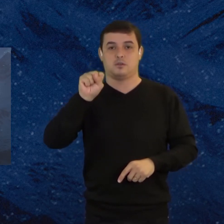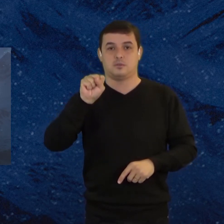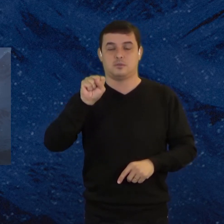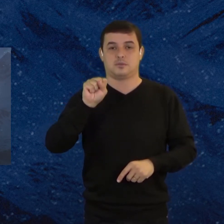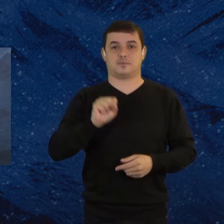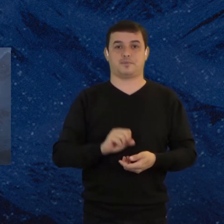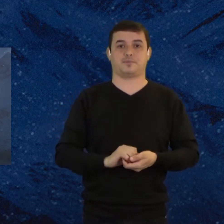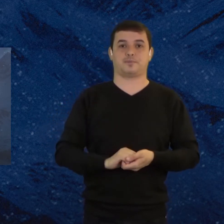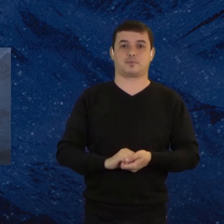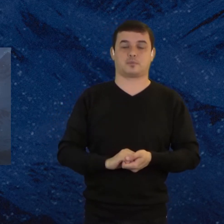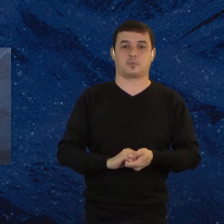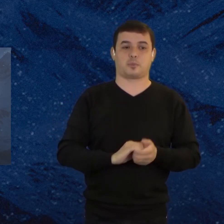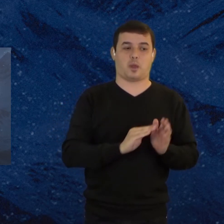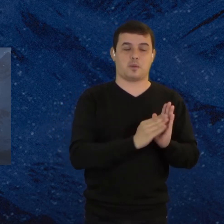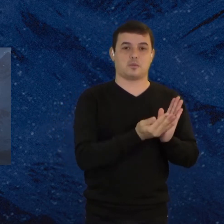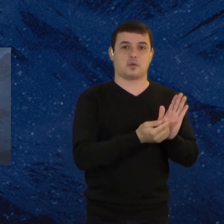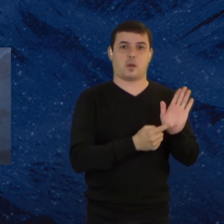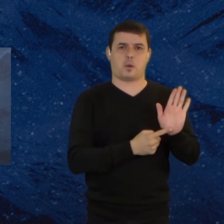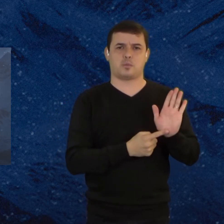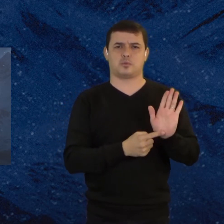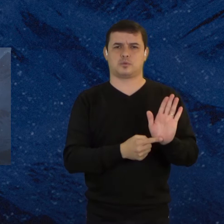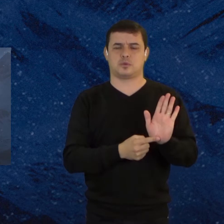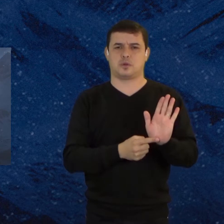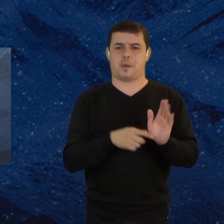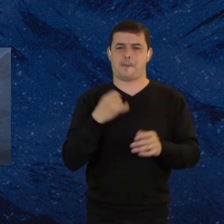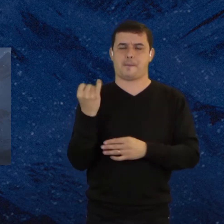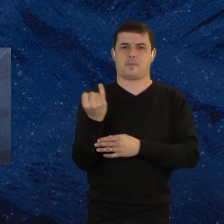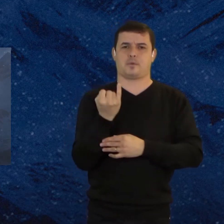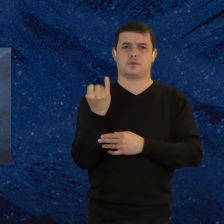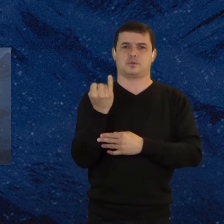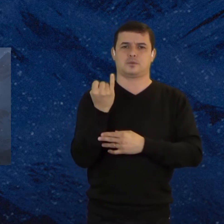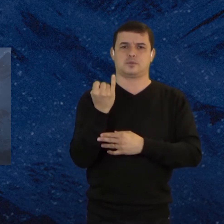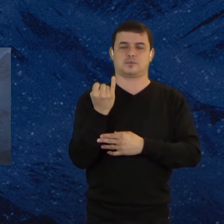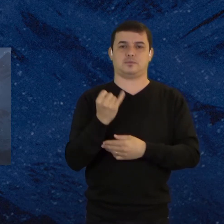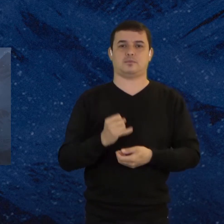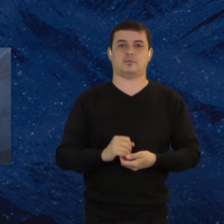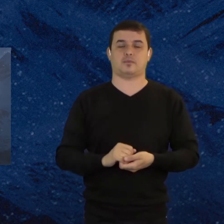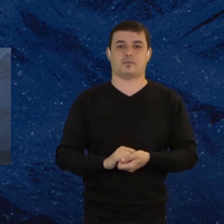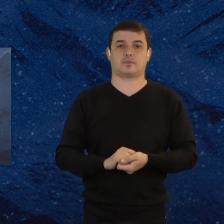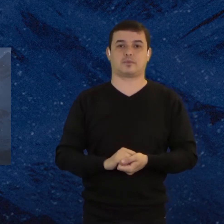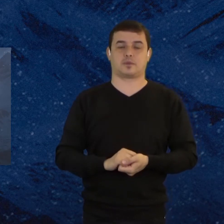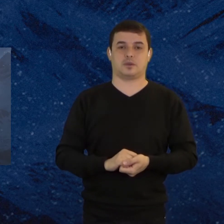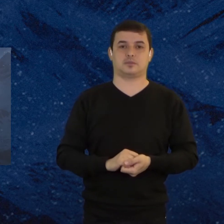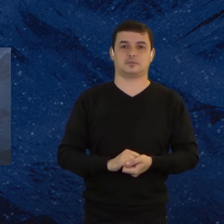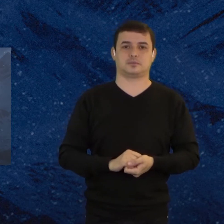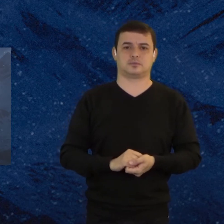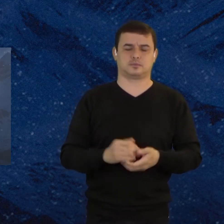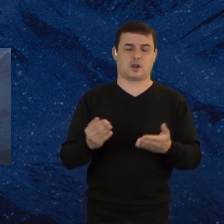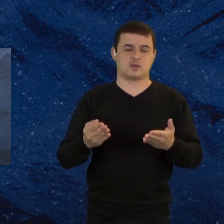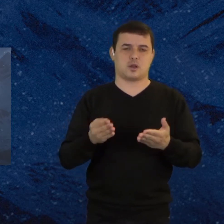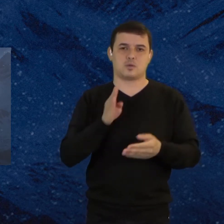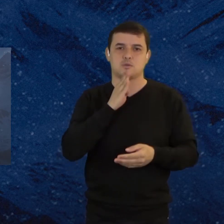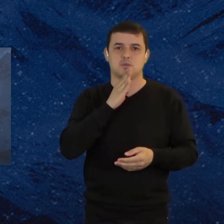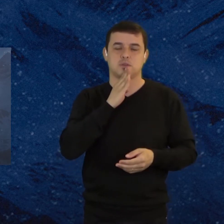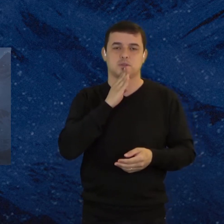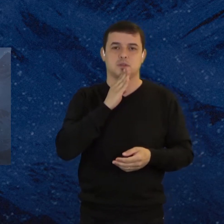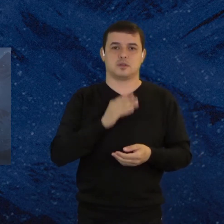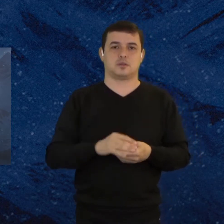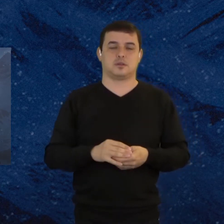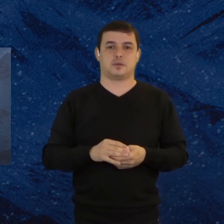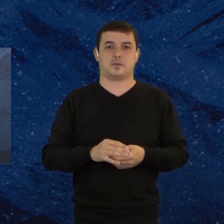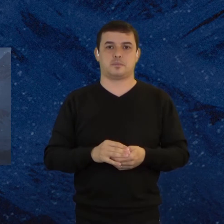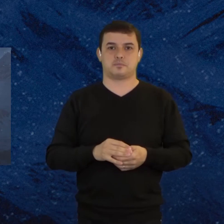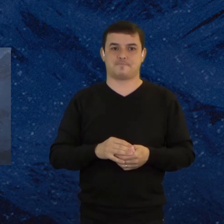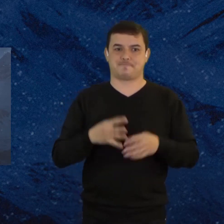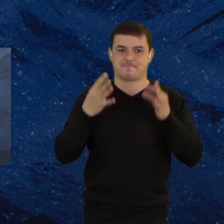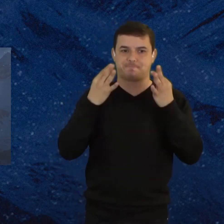queremos também destacar esse texto bíblico, que alguns de vocês talvez estejam bem familiarizados, mas se não estiverem,